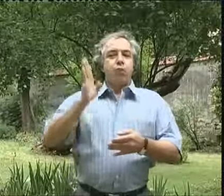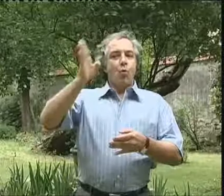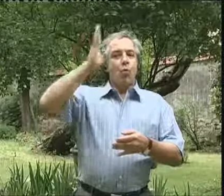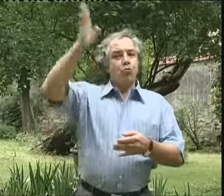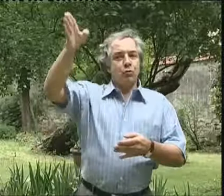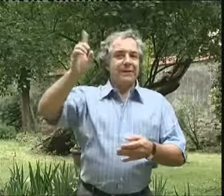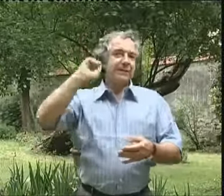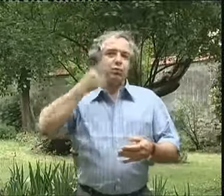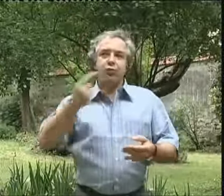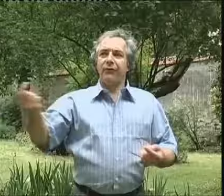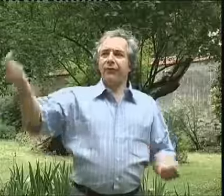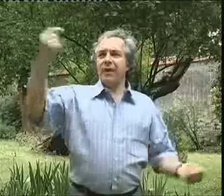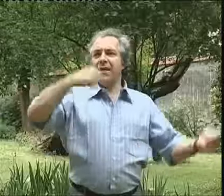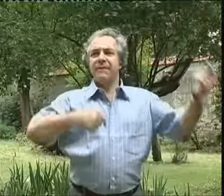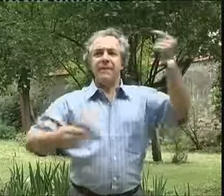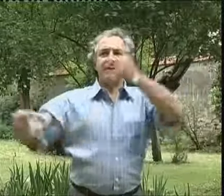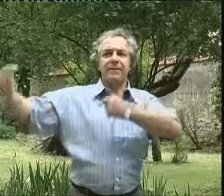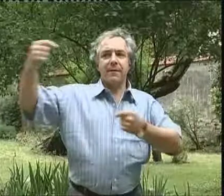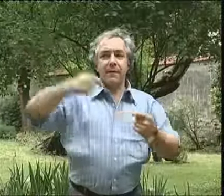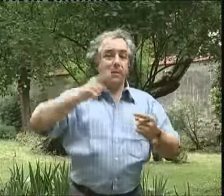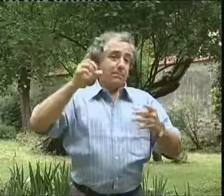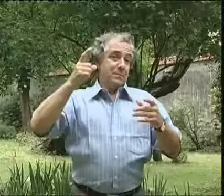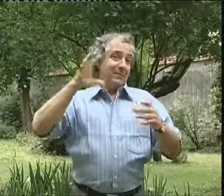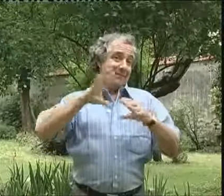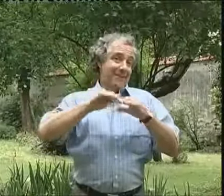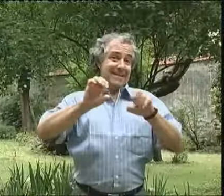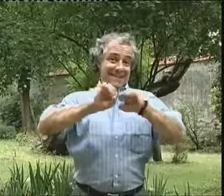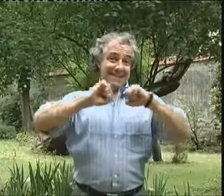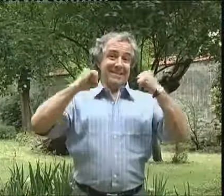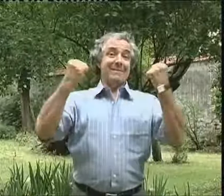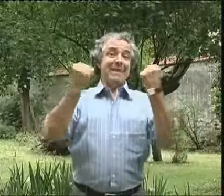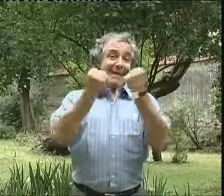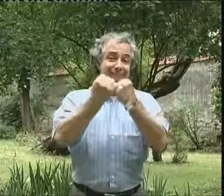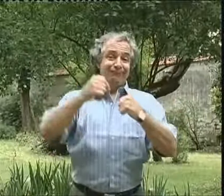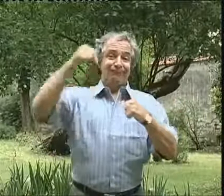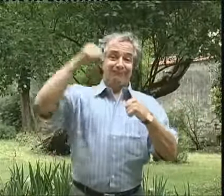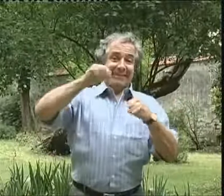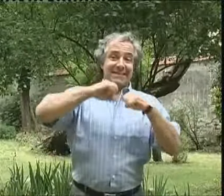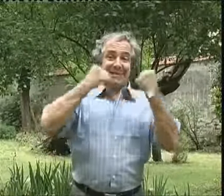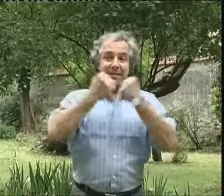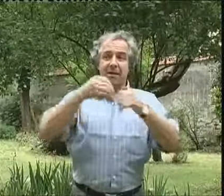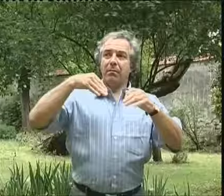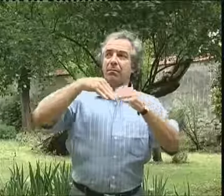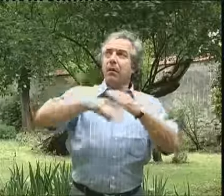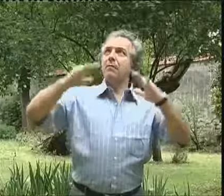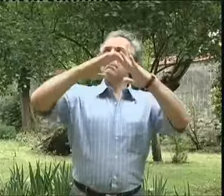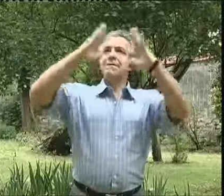Le projet a simplement débuté avec la venue des sourds pour un séminaire dans une maison